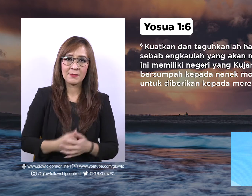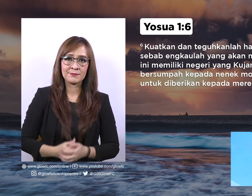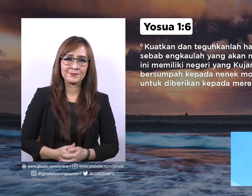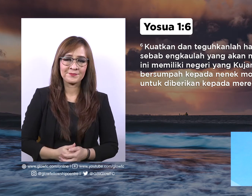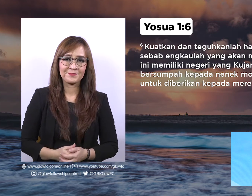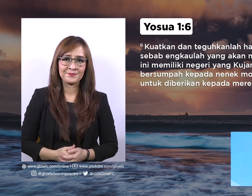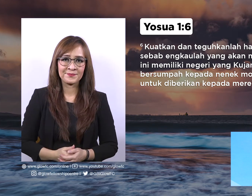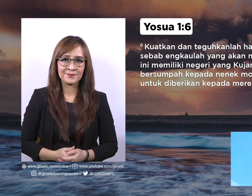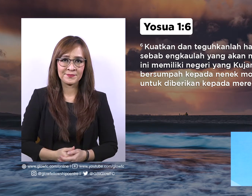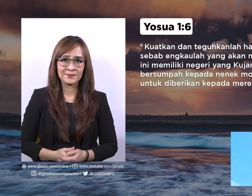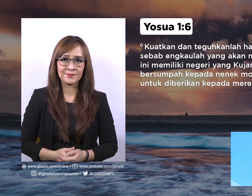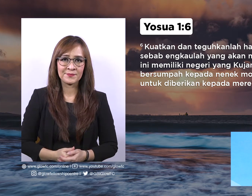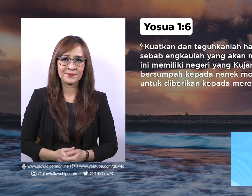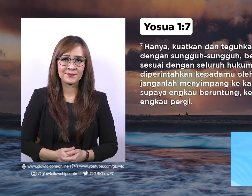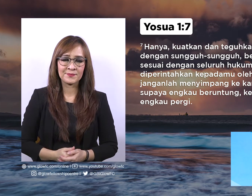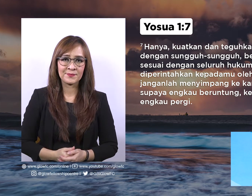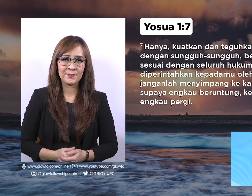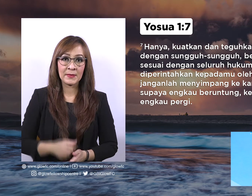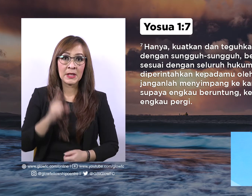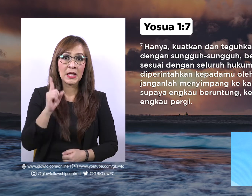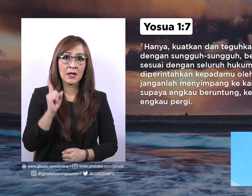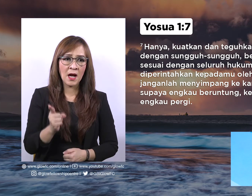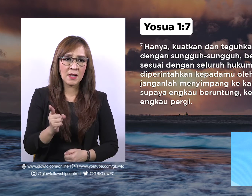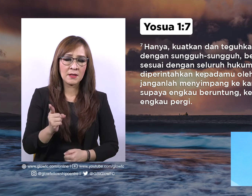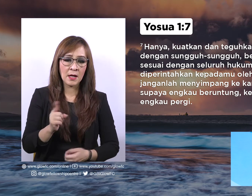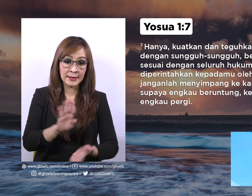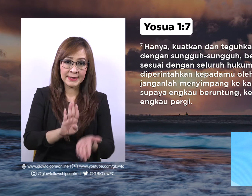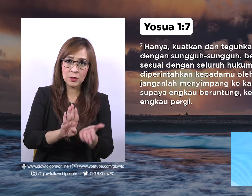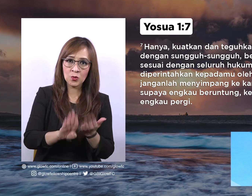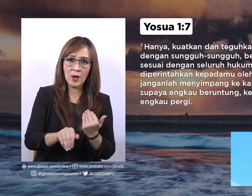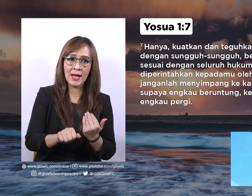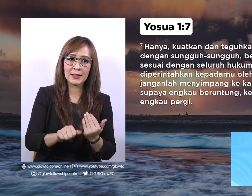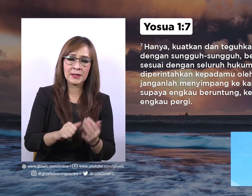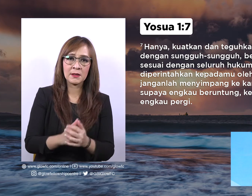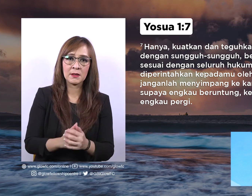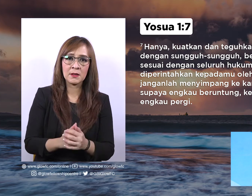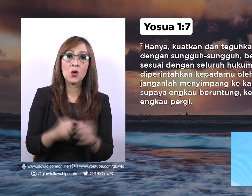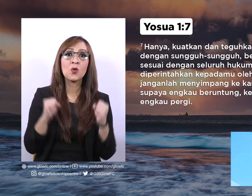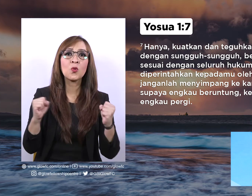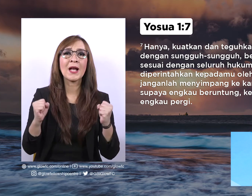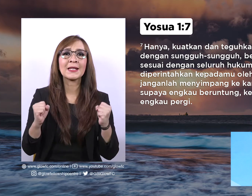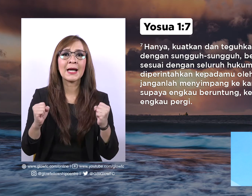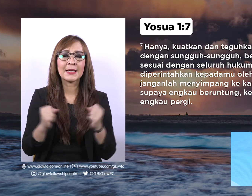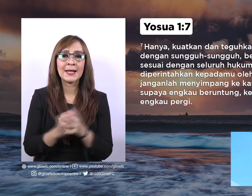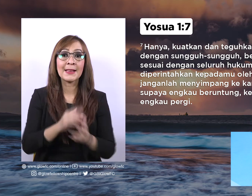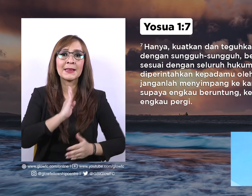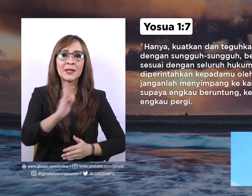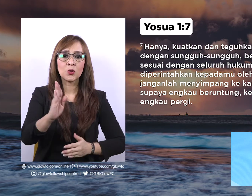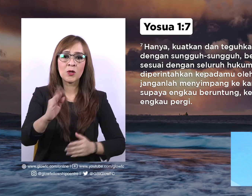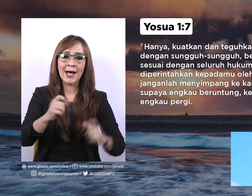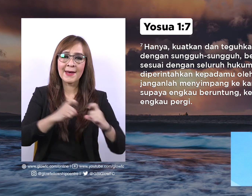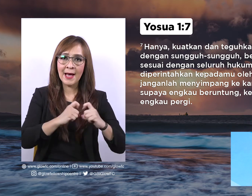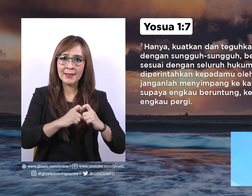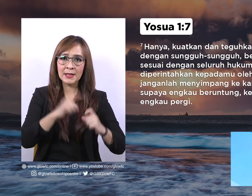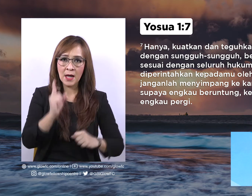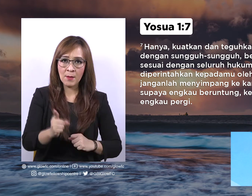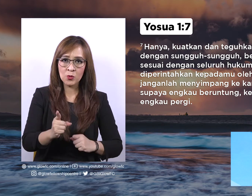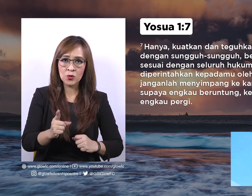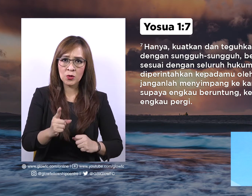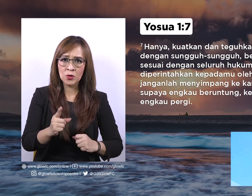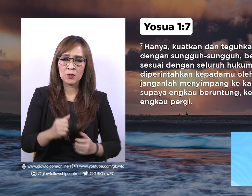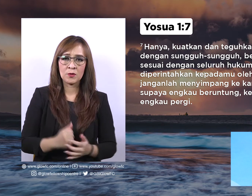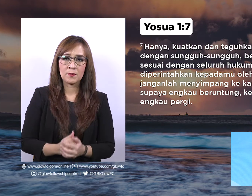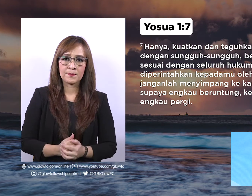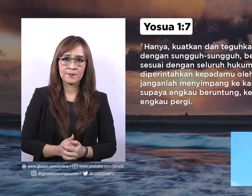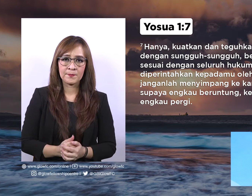kenalan selanjutnya klik hanya Diulangi setelah dikuatkan temukan hatimu dengan sungguh-sungguh bertindaklah hati-hati